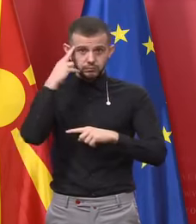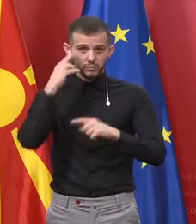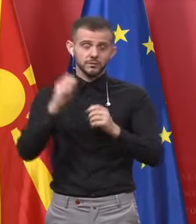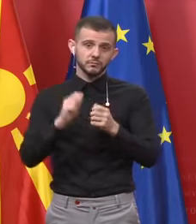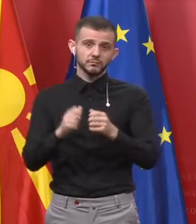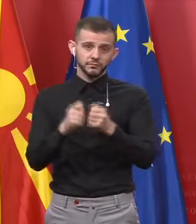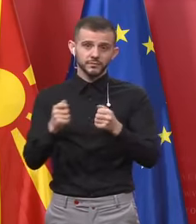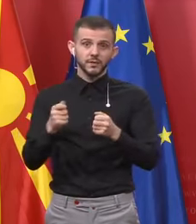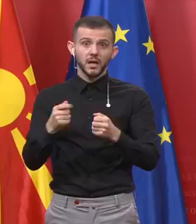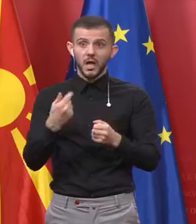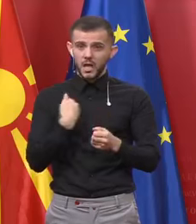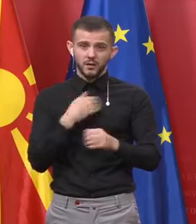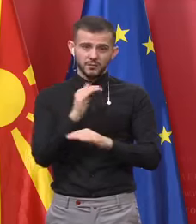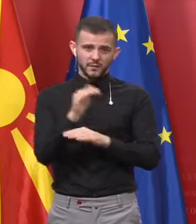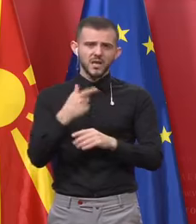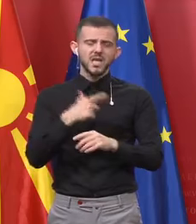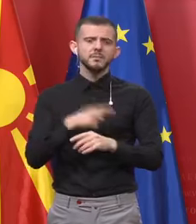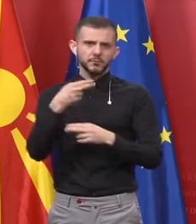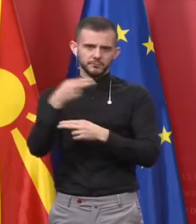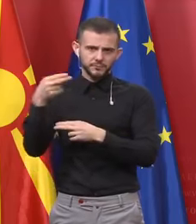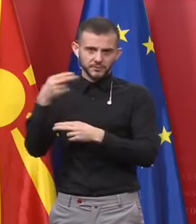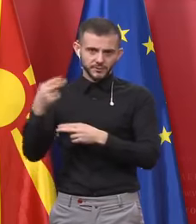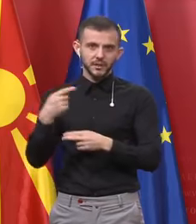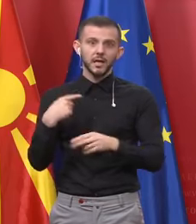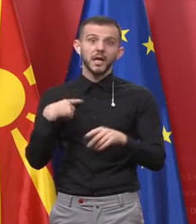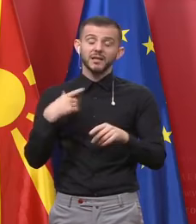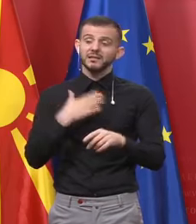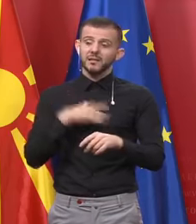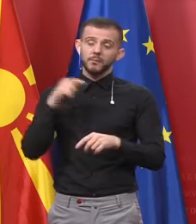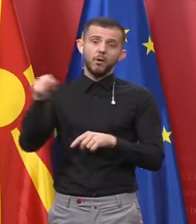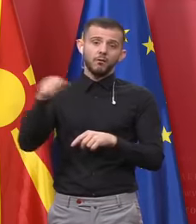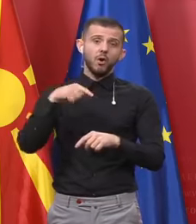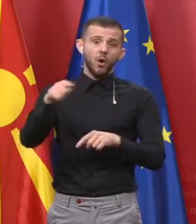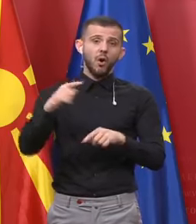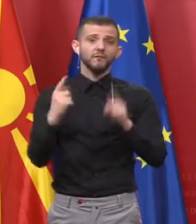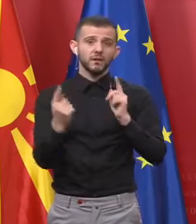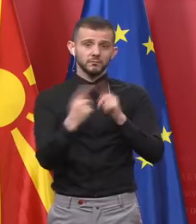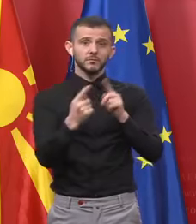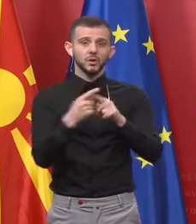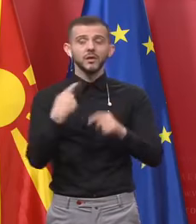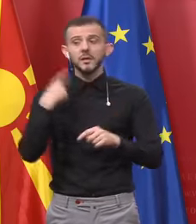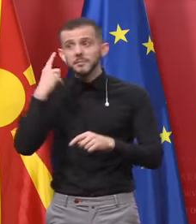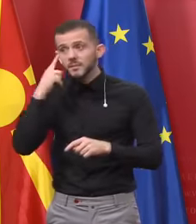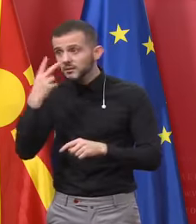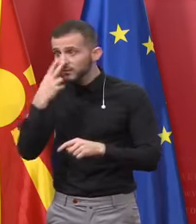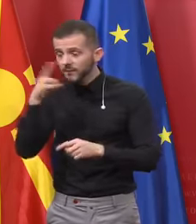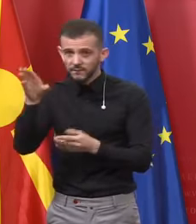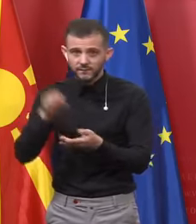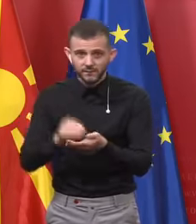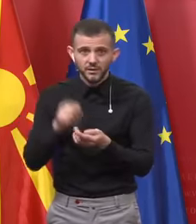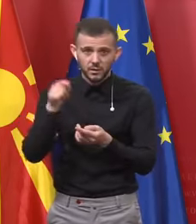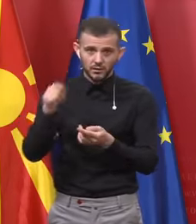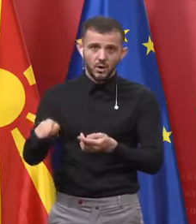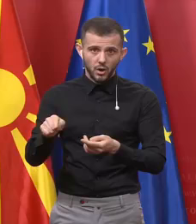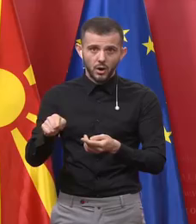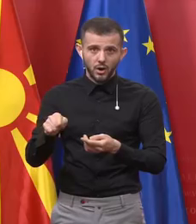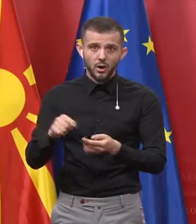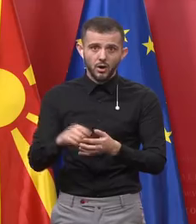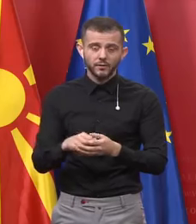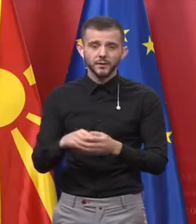и секој се трудиме такви да цитираме на или да консултираме во смисла на стручно мислење кога станува збор за некој пристап